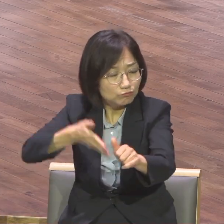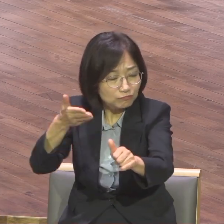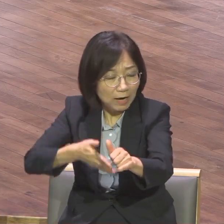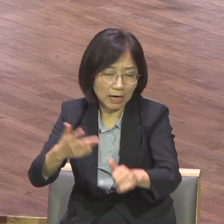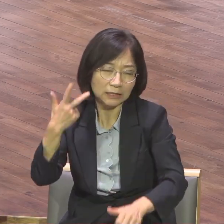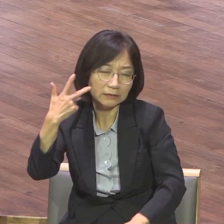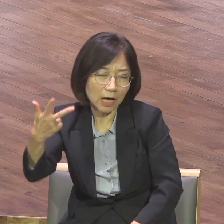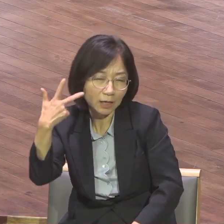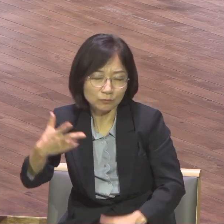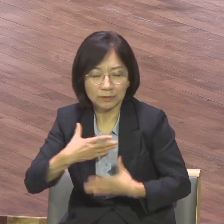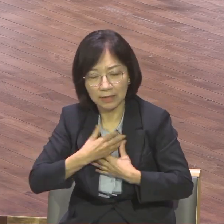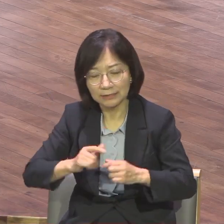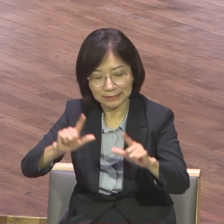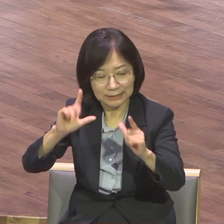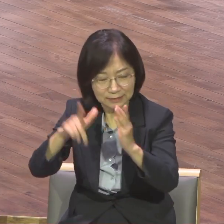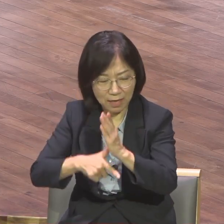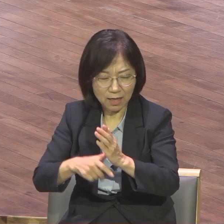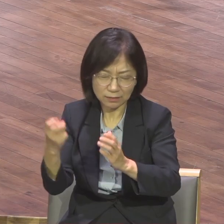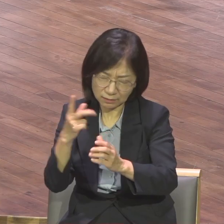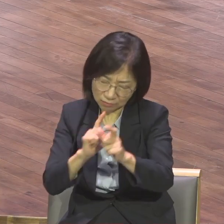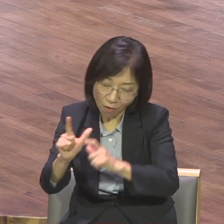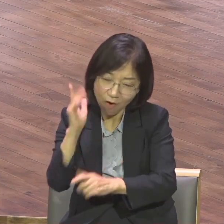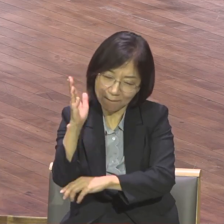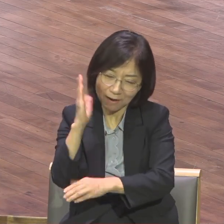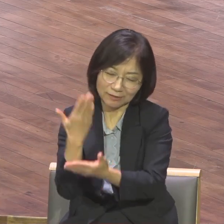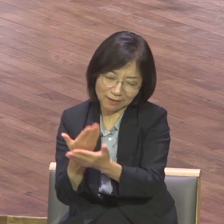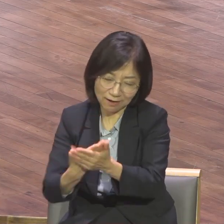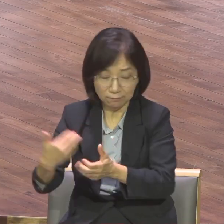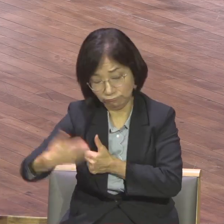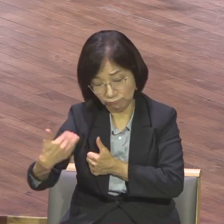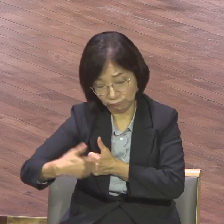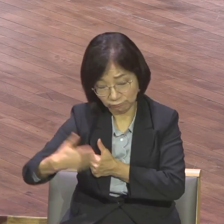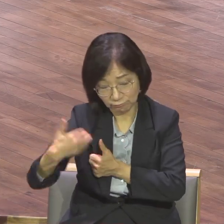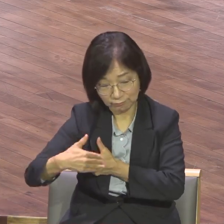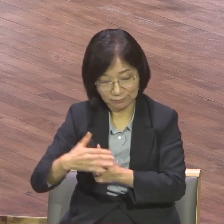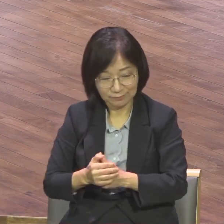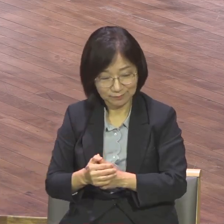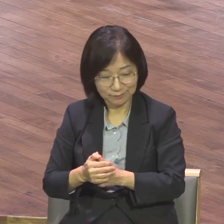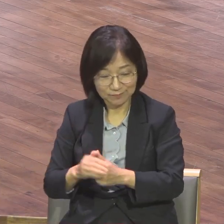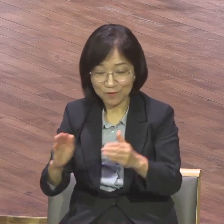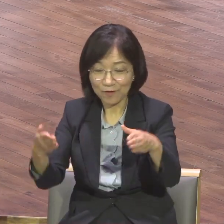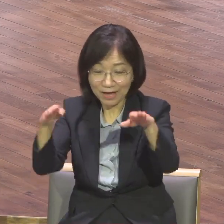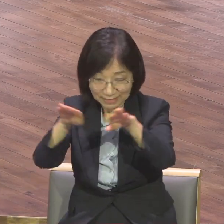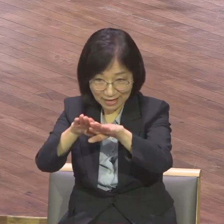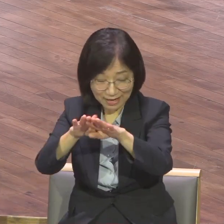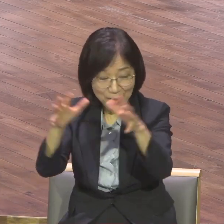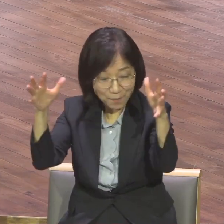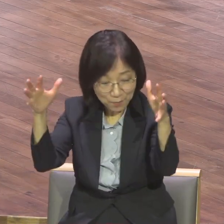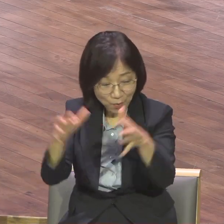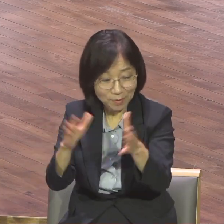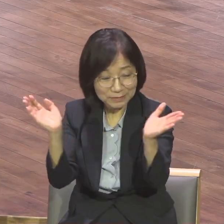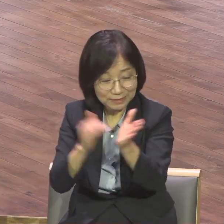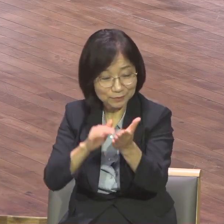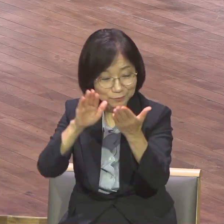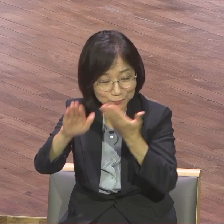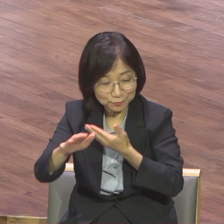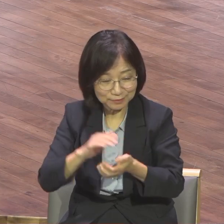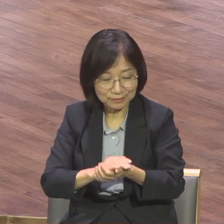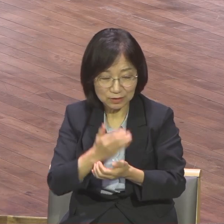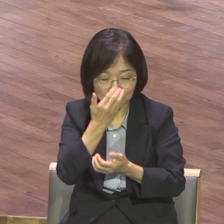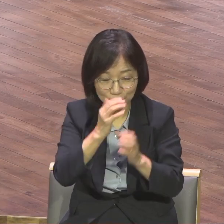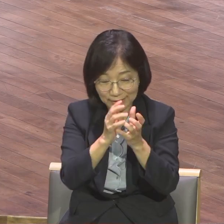주 안식일에도 이 말씀을 하라 하더라. 회당에 모임이 끝난